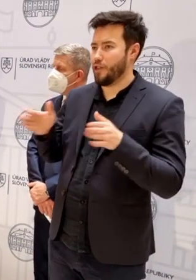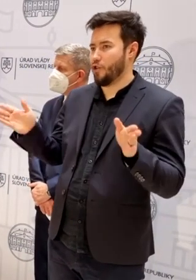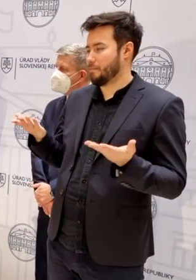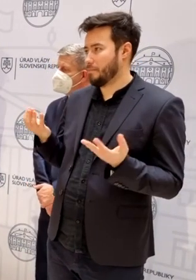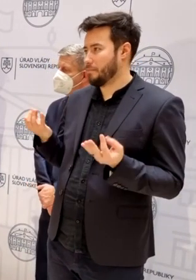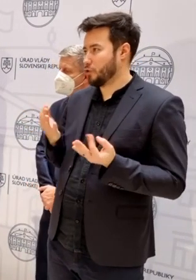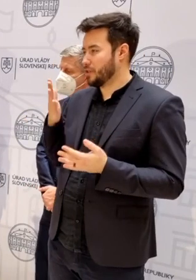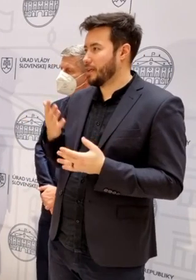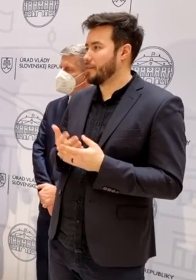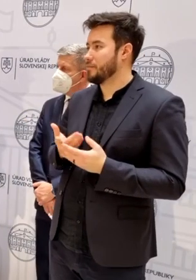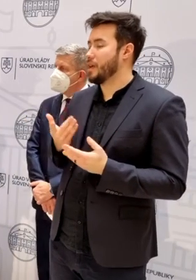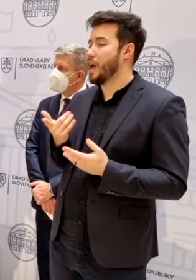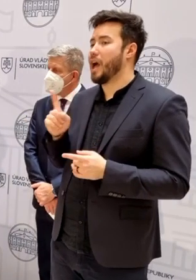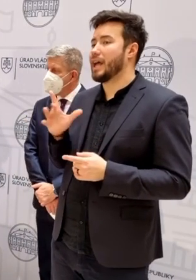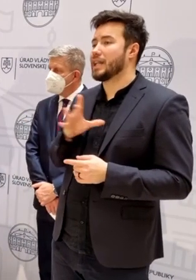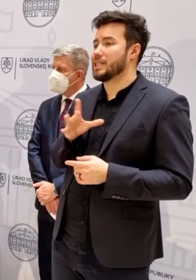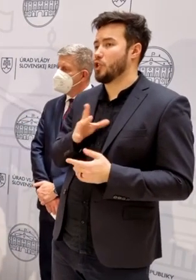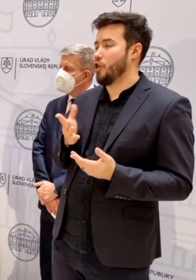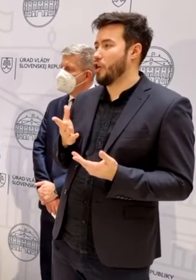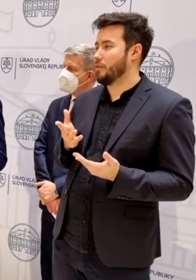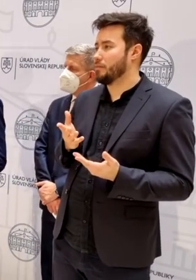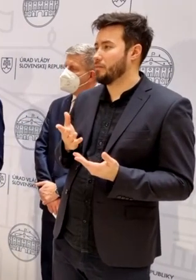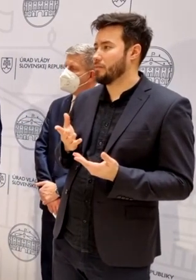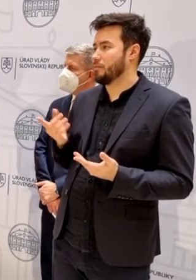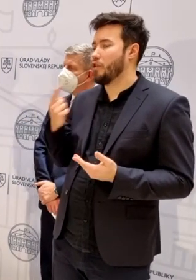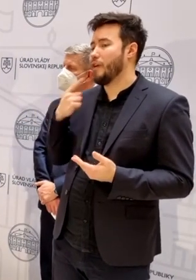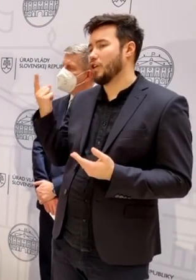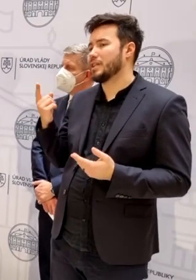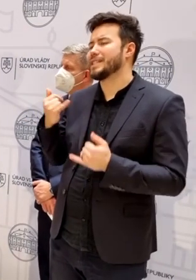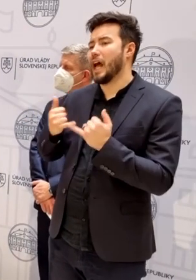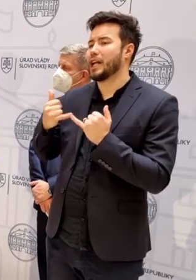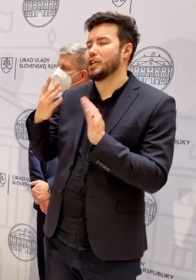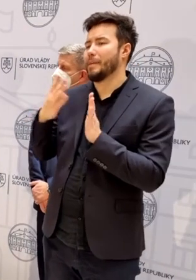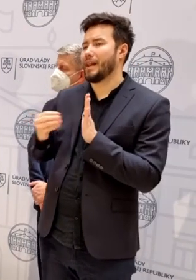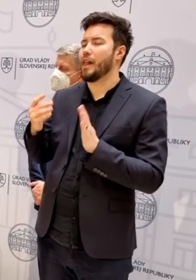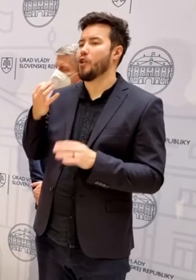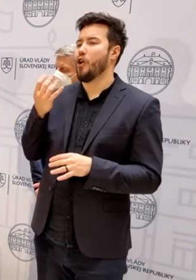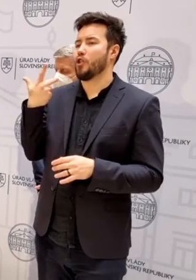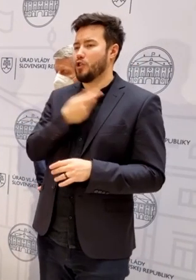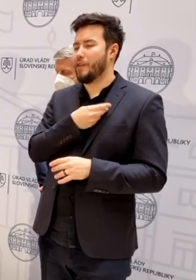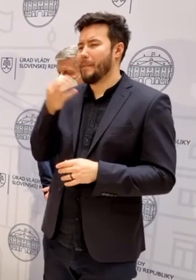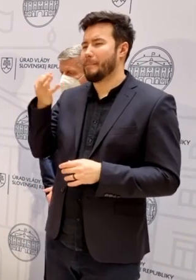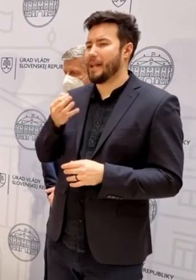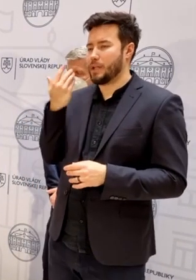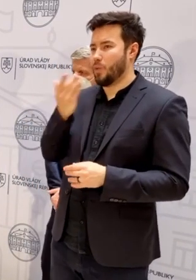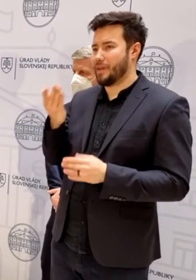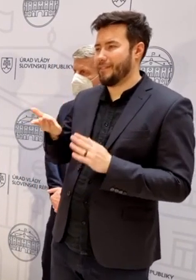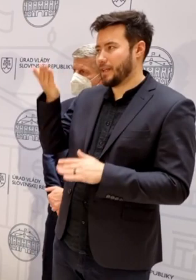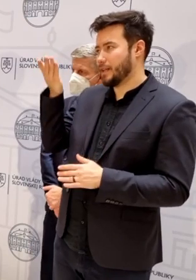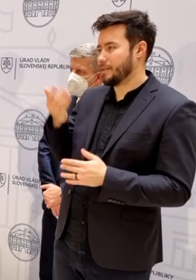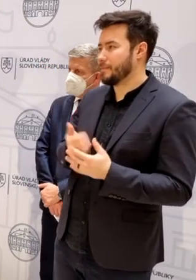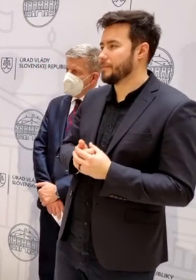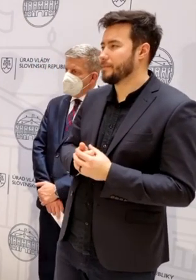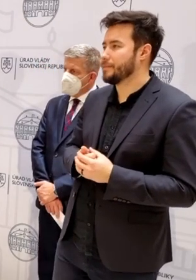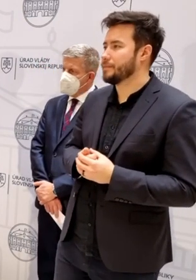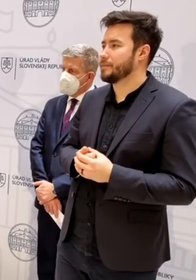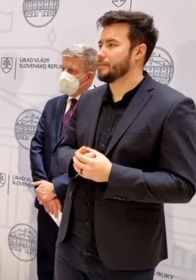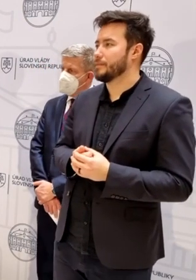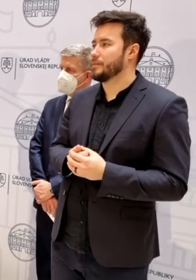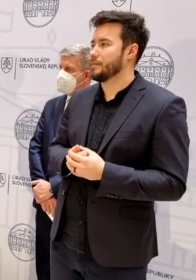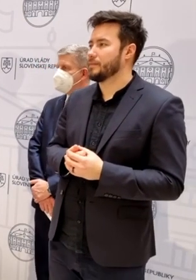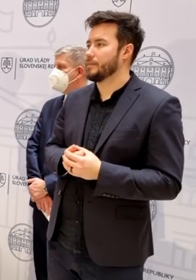prípade pri tak možno nízkej zaočkovanosti, lebo uvádzate tie príklady zo zahraničia, kde je vyššia zaočkovanosť, možno ten protiargument tých